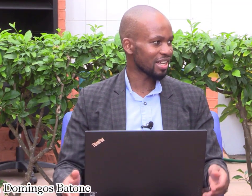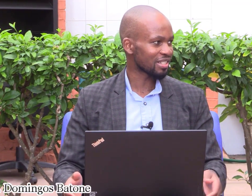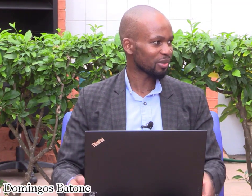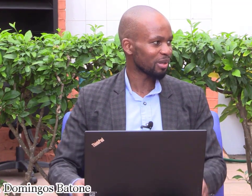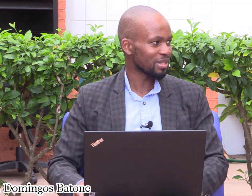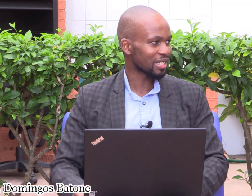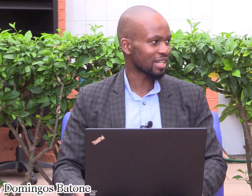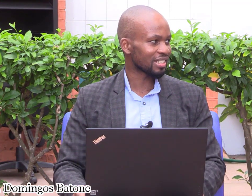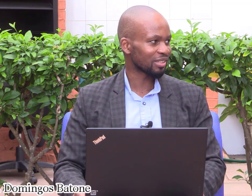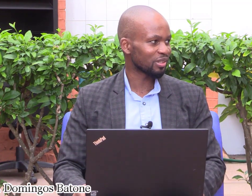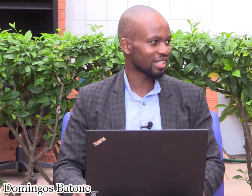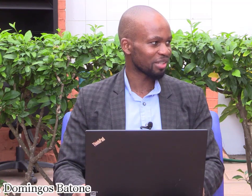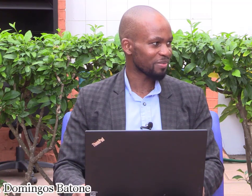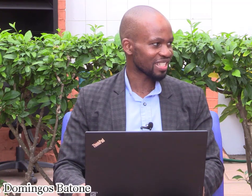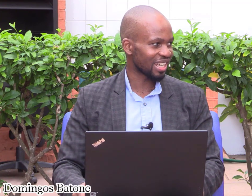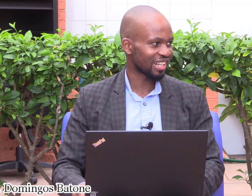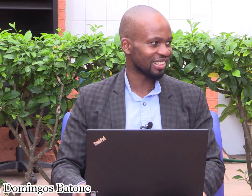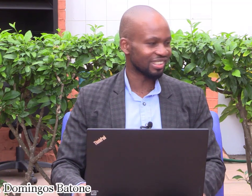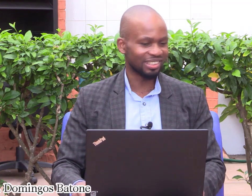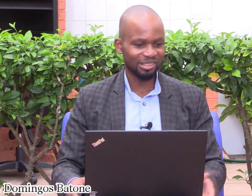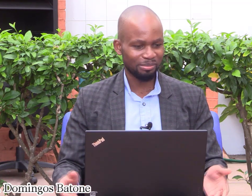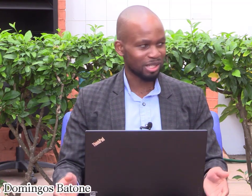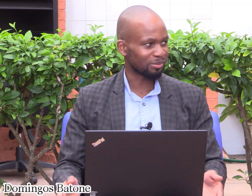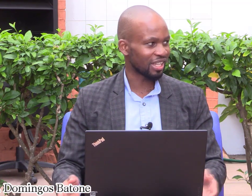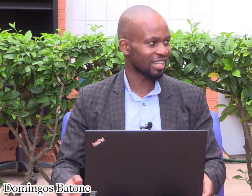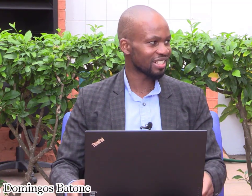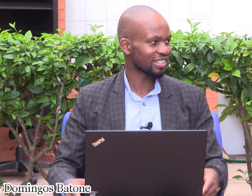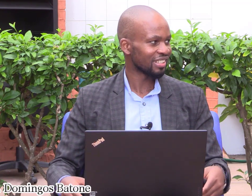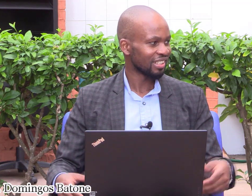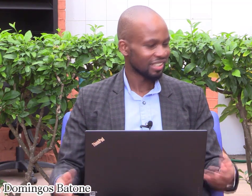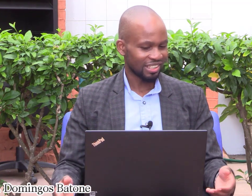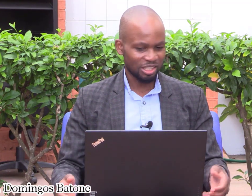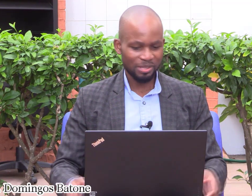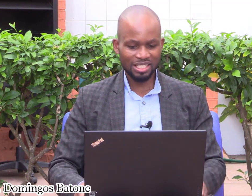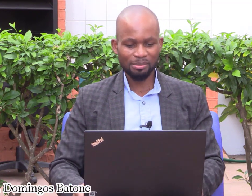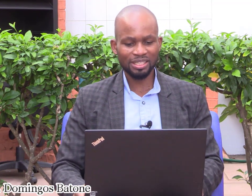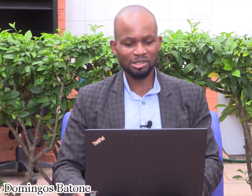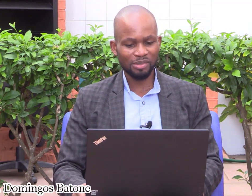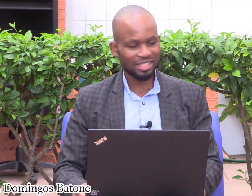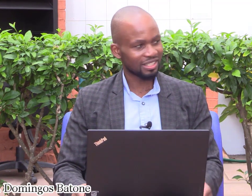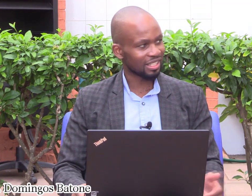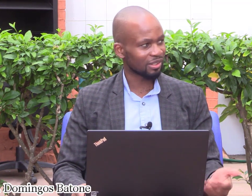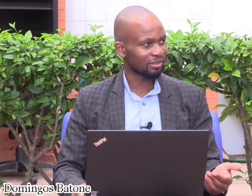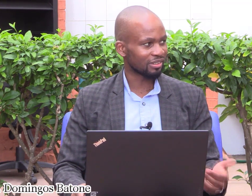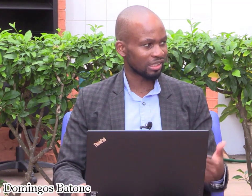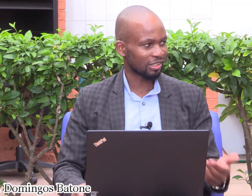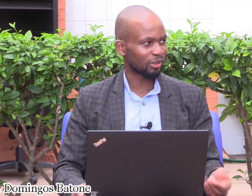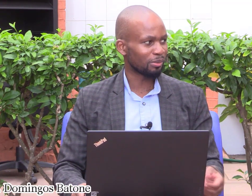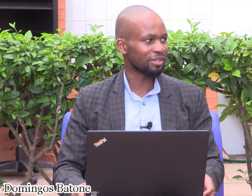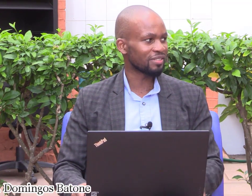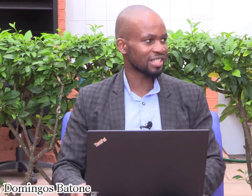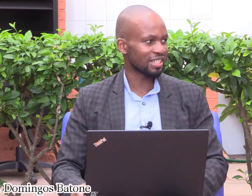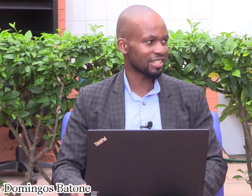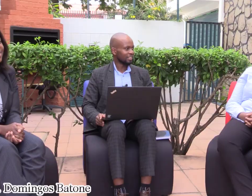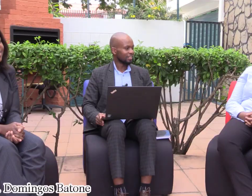mensagem, qual a mensagem que gostaria de passar para as mulheres, especialmente as mulheres que tenham alguma deficiência?